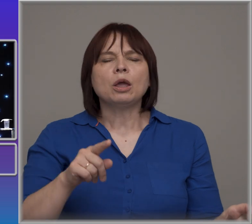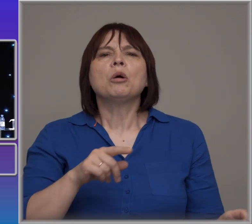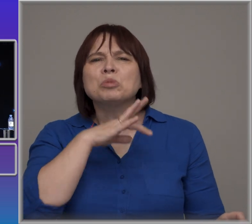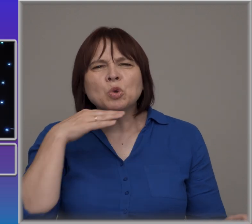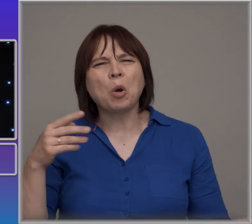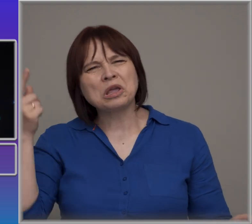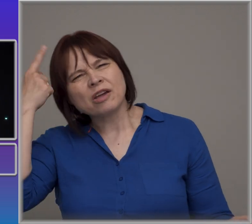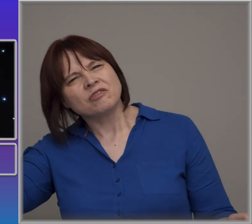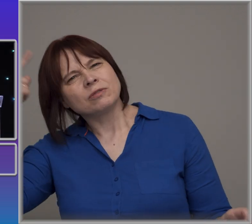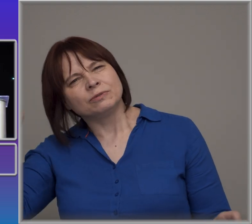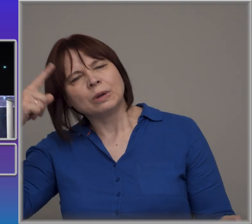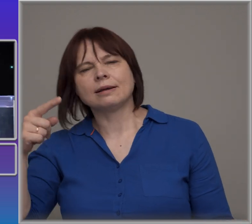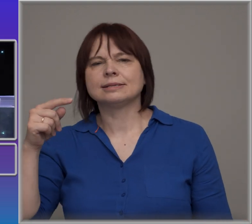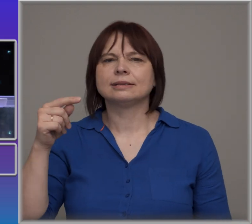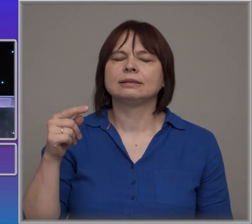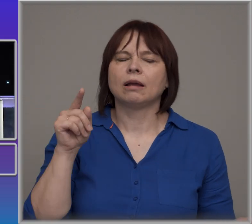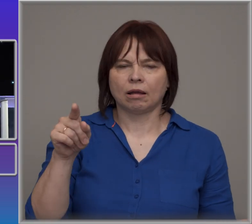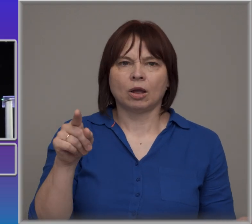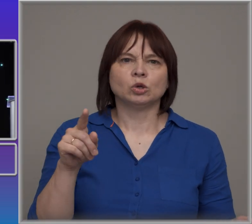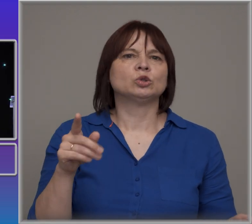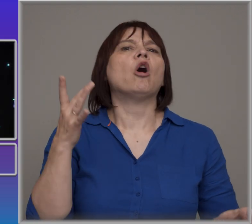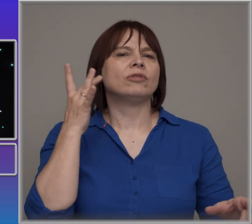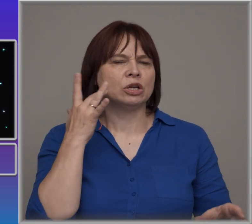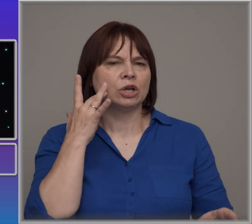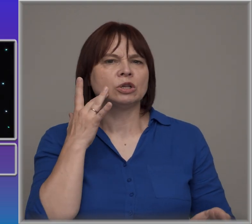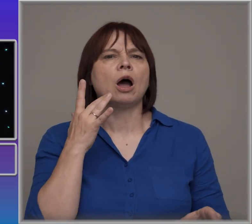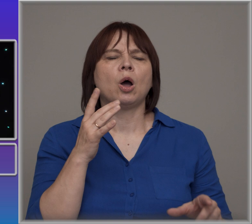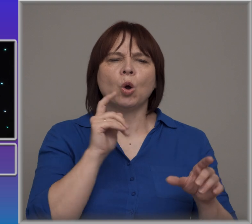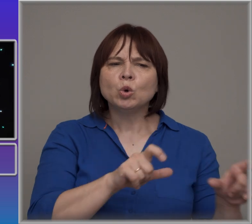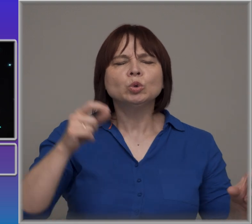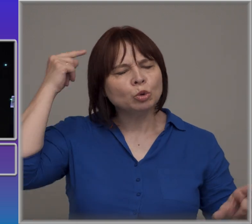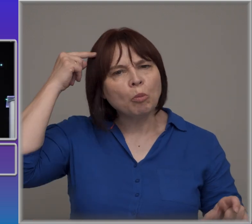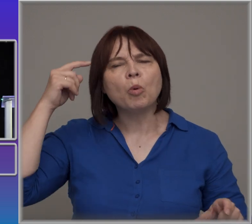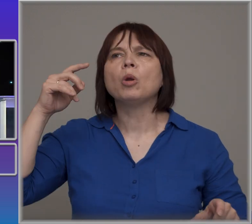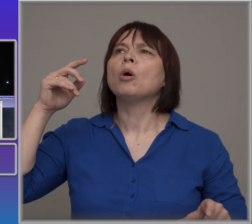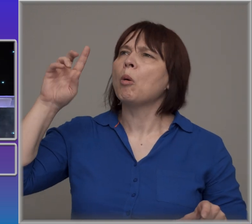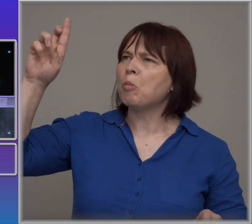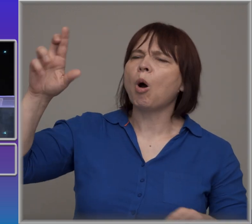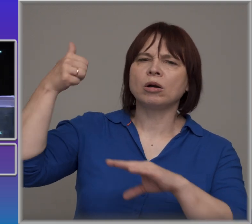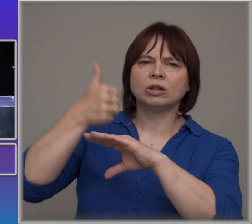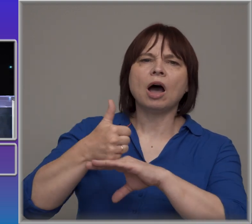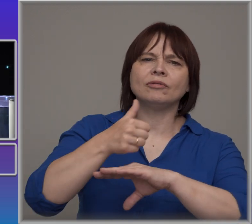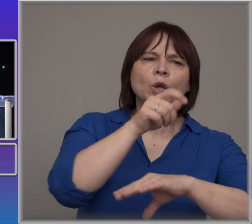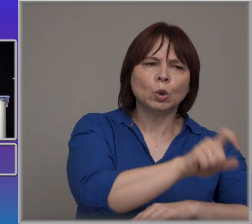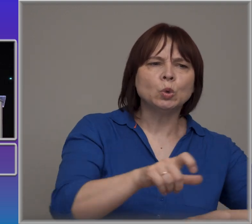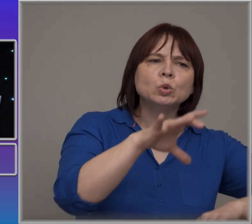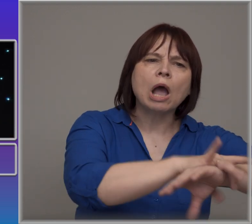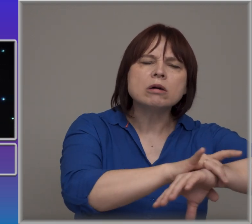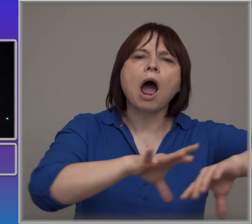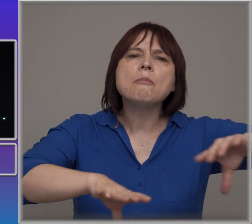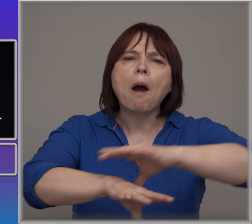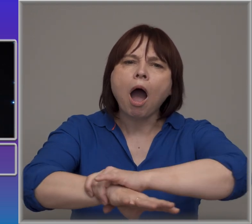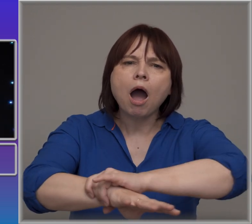если мы изучаем древние мифы, если мы изучаем мифологию, мышление